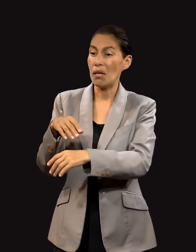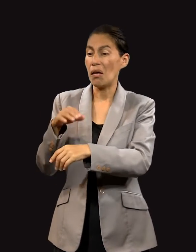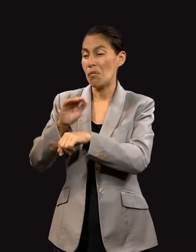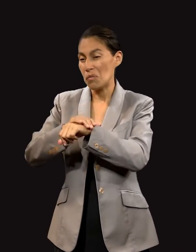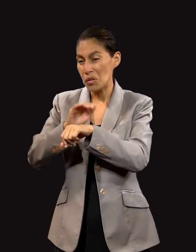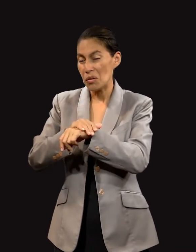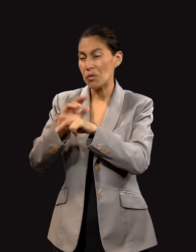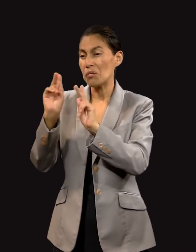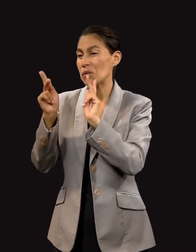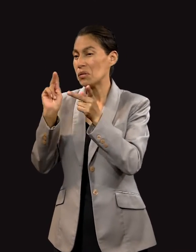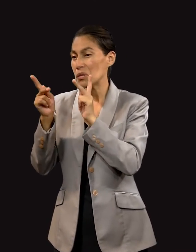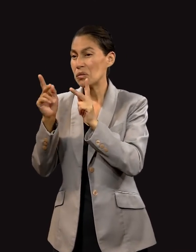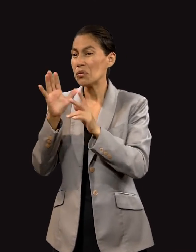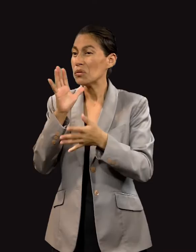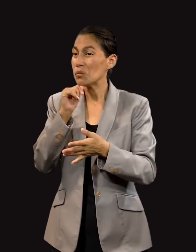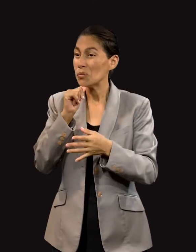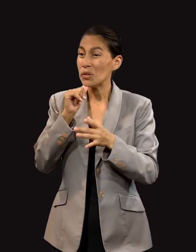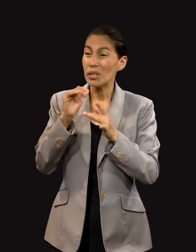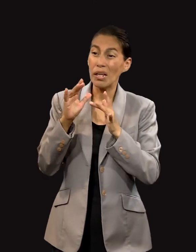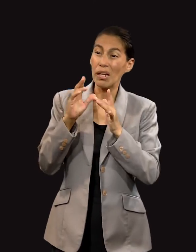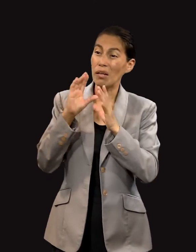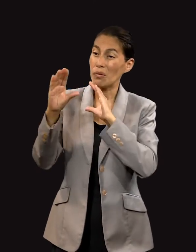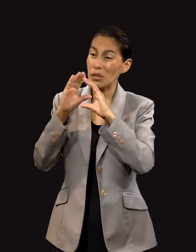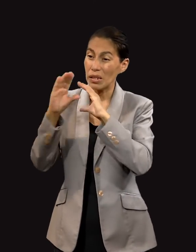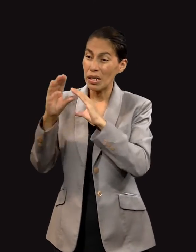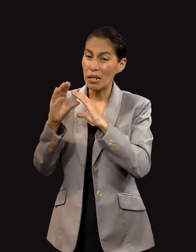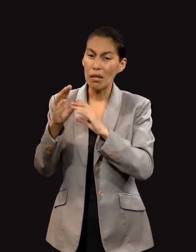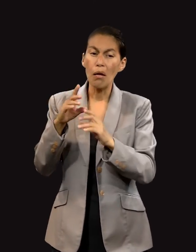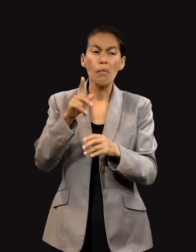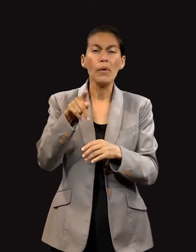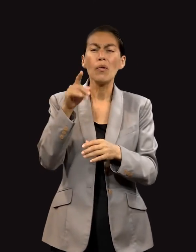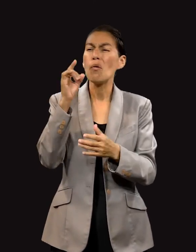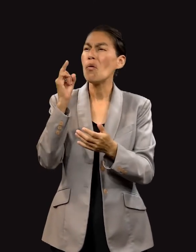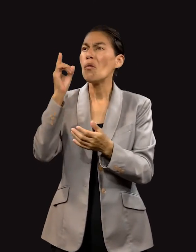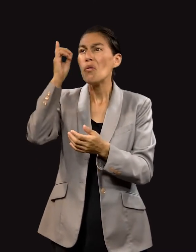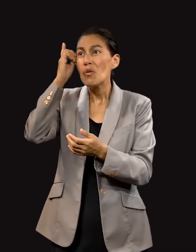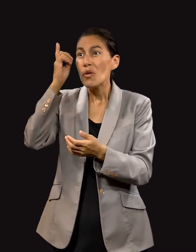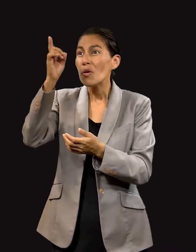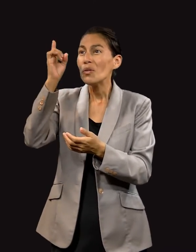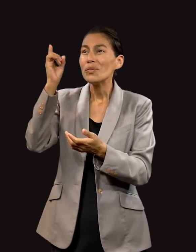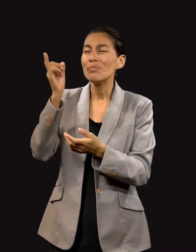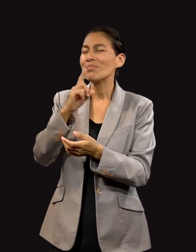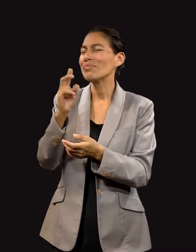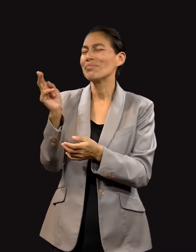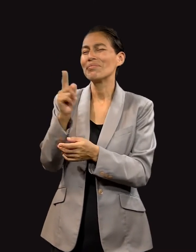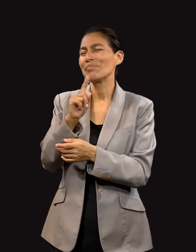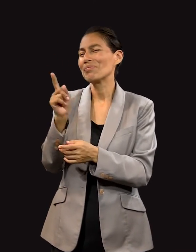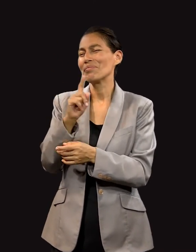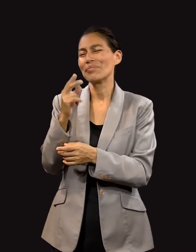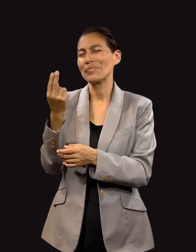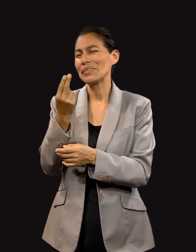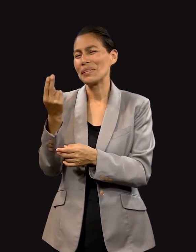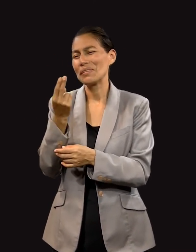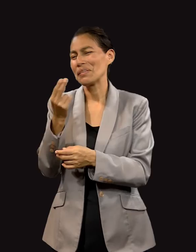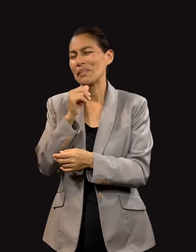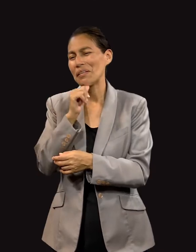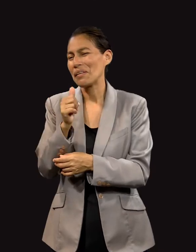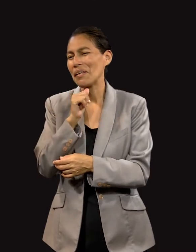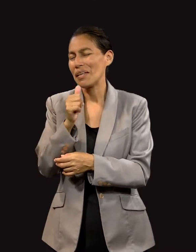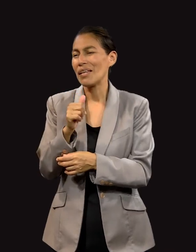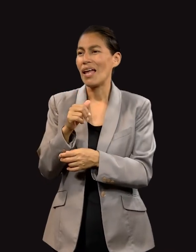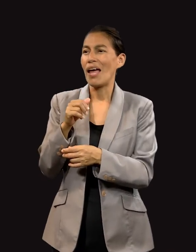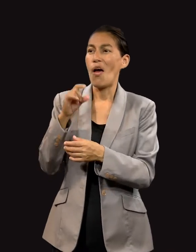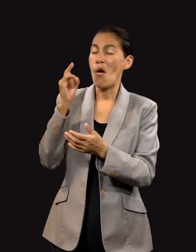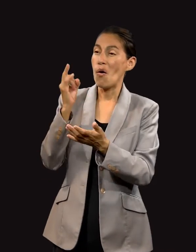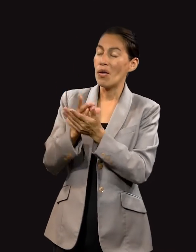familia o con los vecinos o con los amigos. Pero con Dios no necesitamos eso. Solo con cerrar nuestros ojos o hasta con los